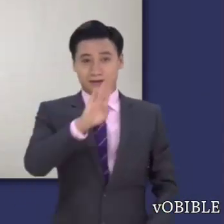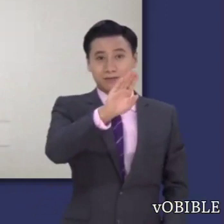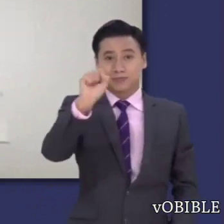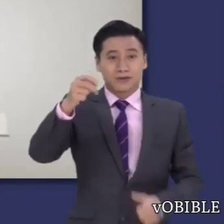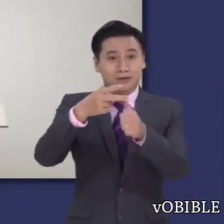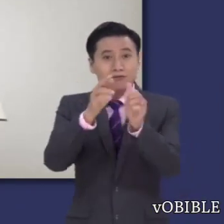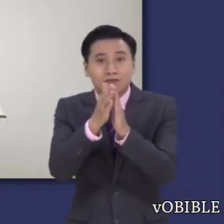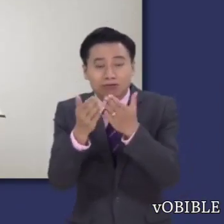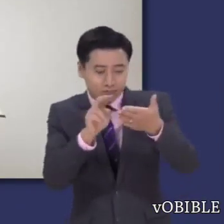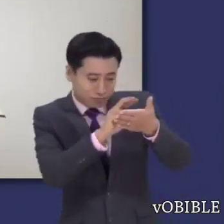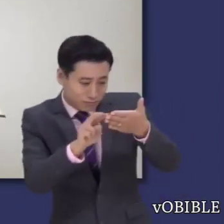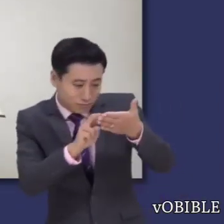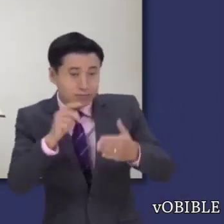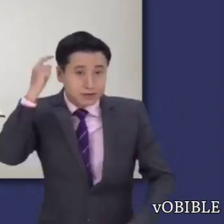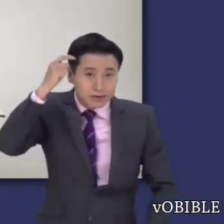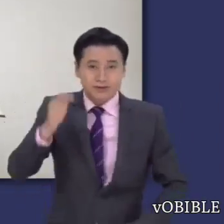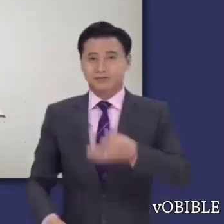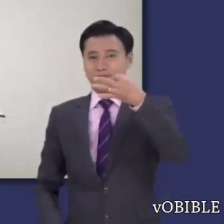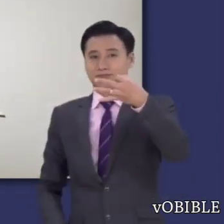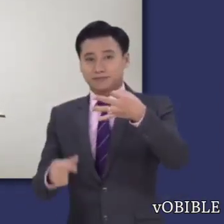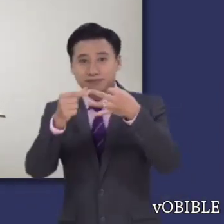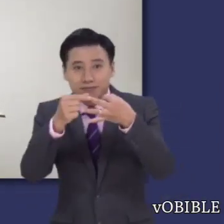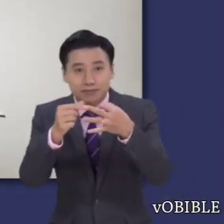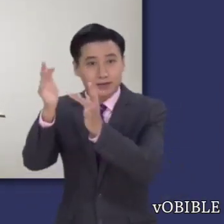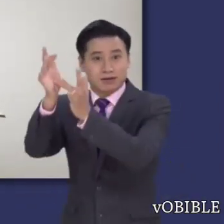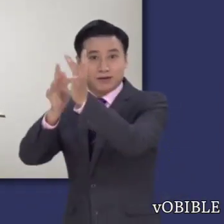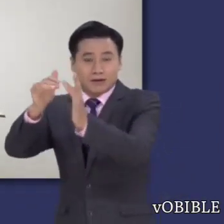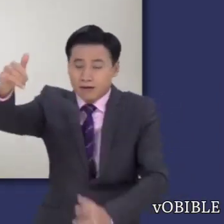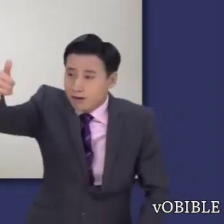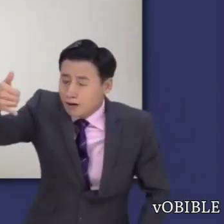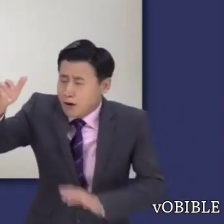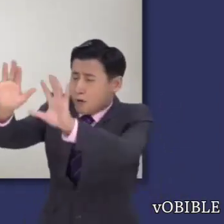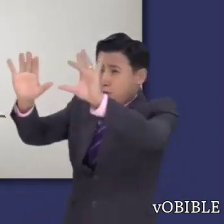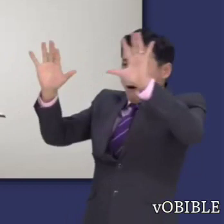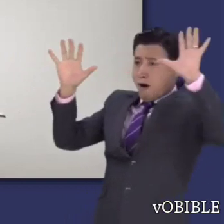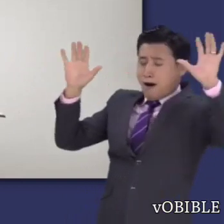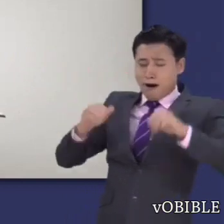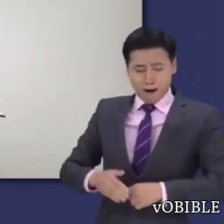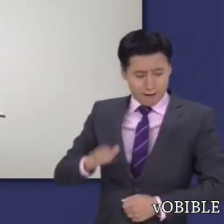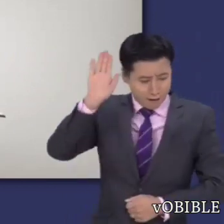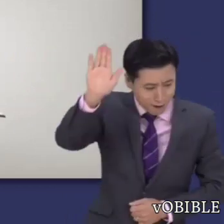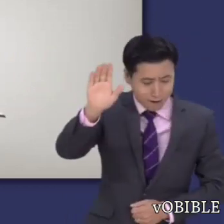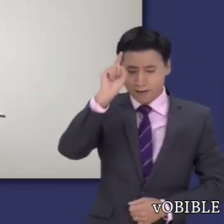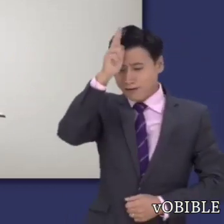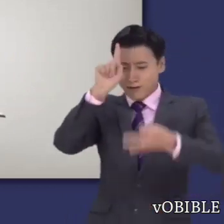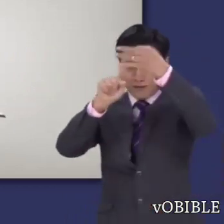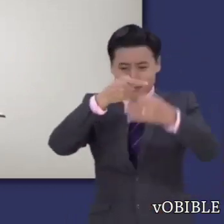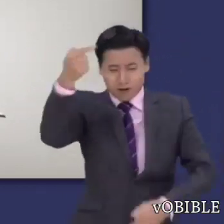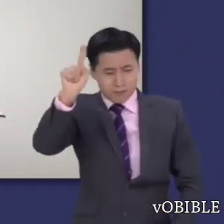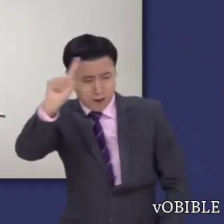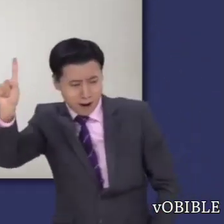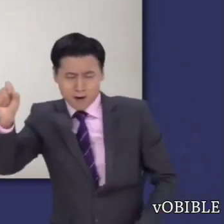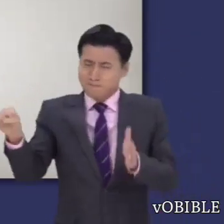你读彼得后书时请留意，耶稣改变形貌的异象怎样使我们对圣经的预言更有